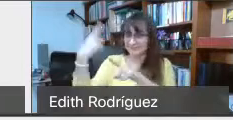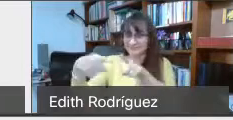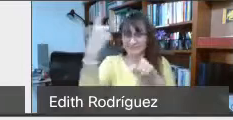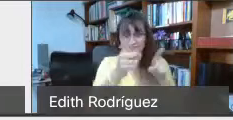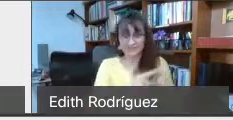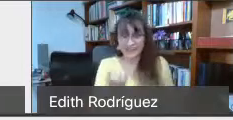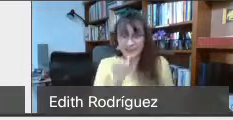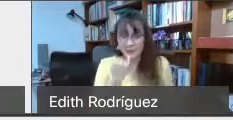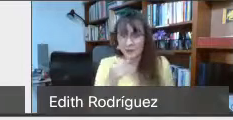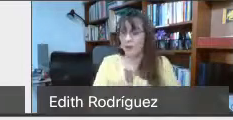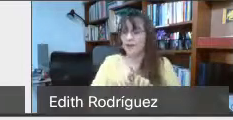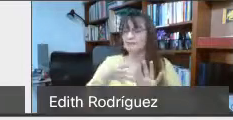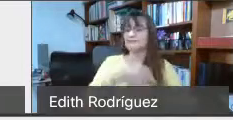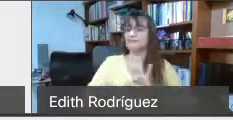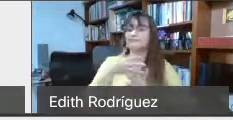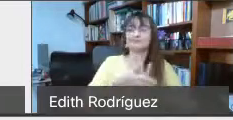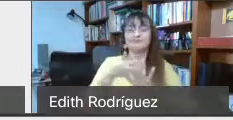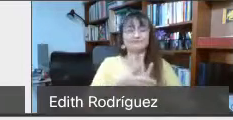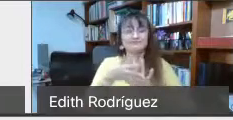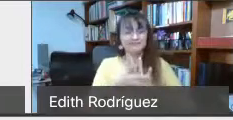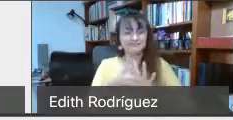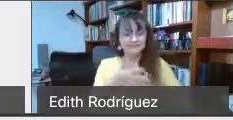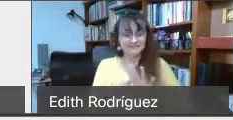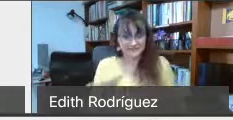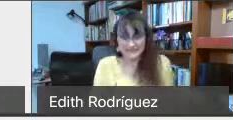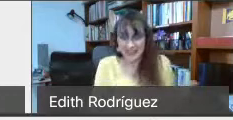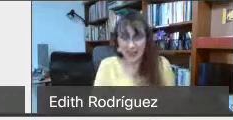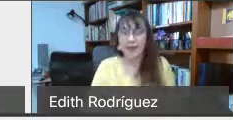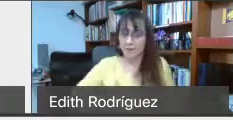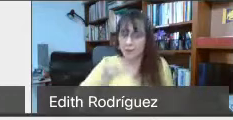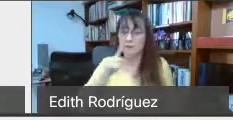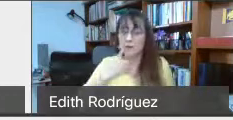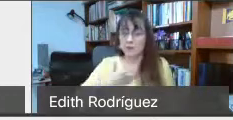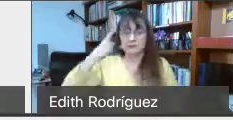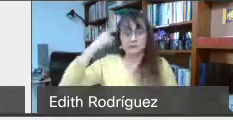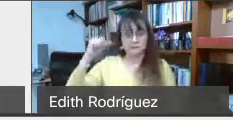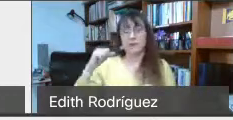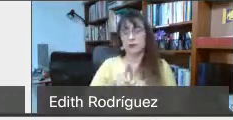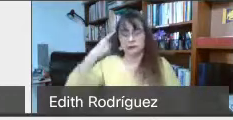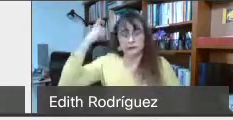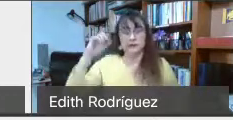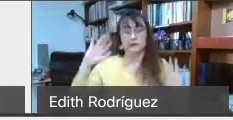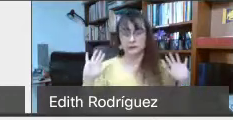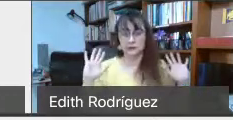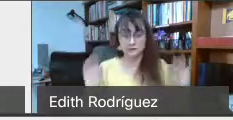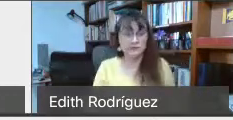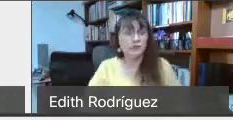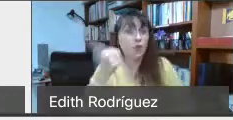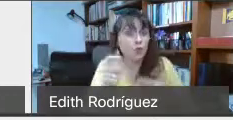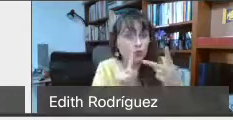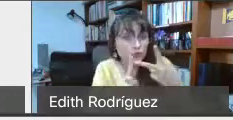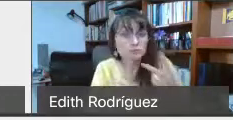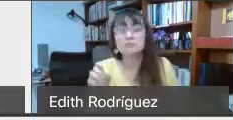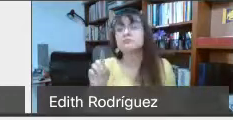español, el mandarín, el inglés, también sucede con la lengua de señas. Reto, y debería ser